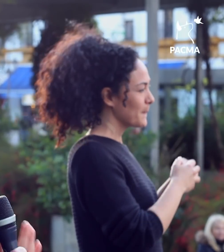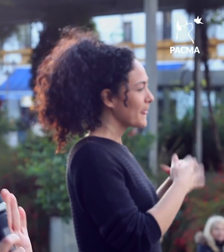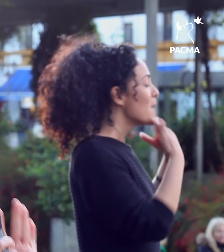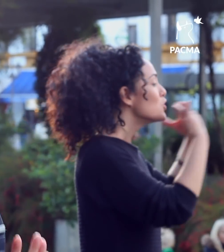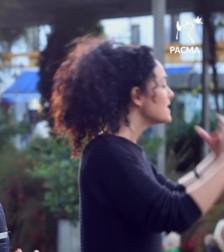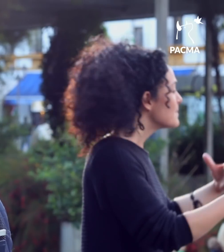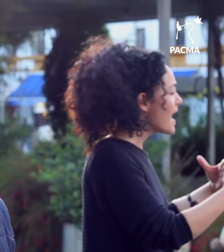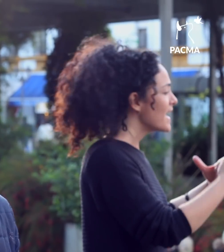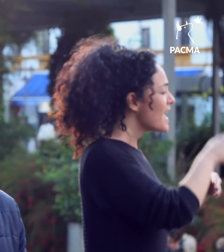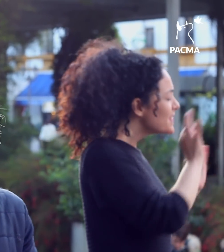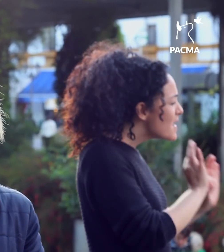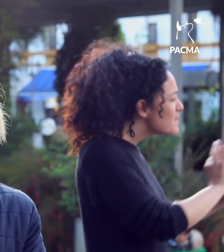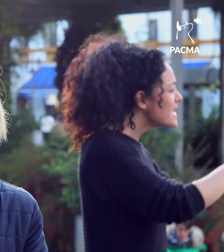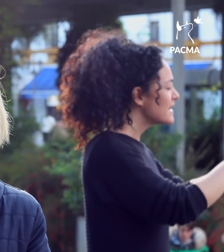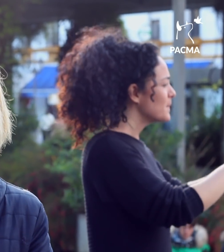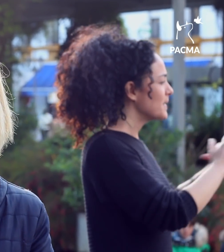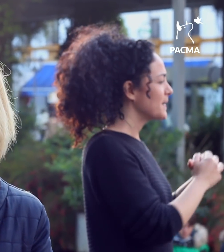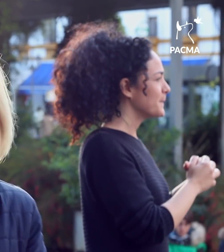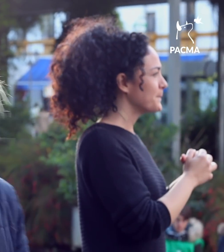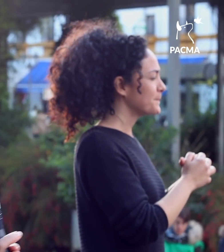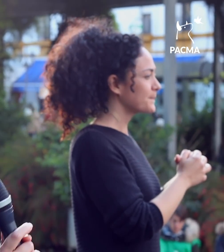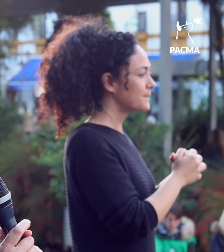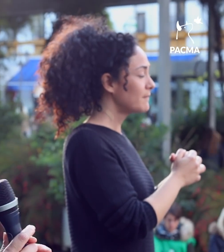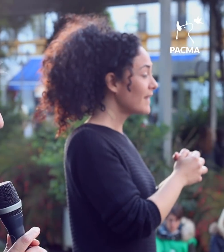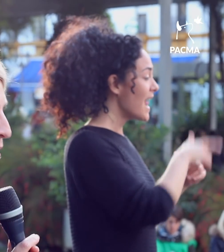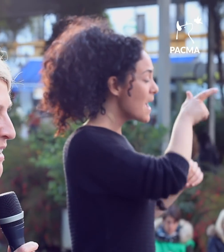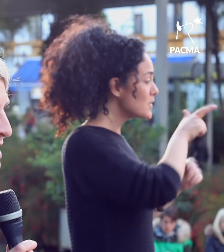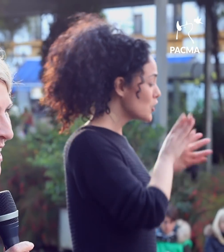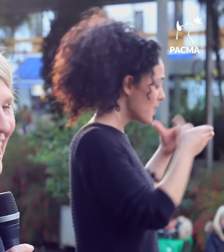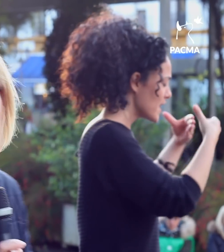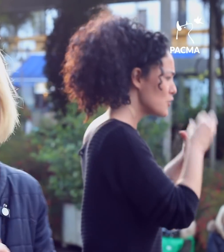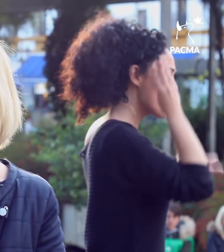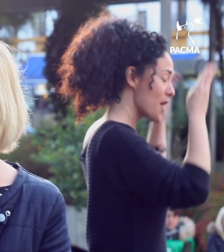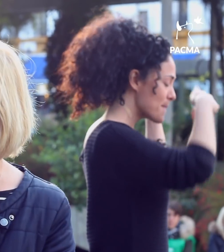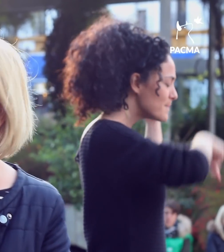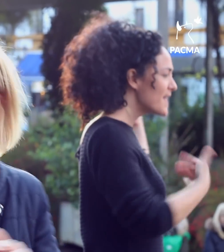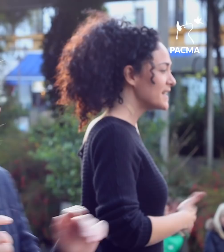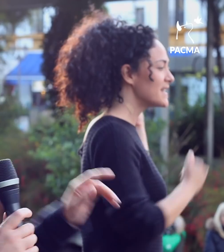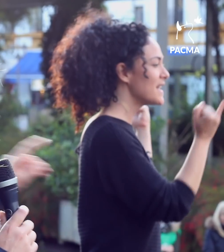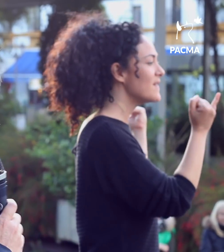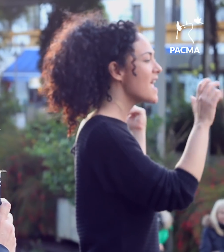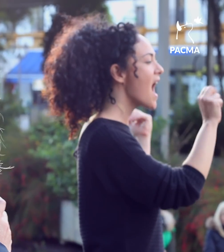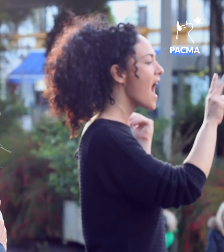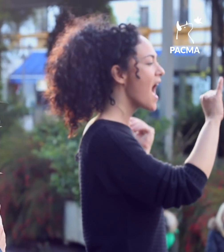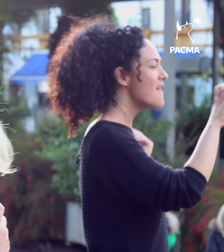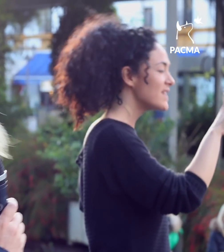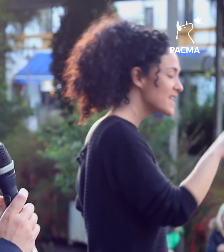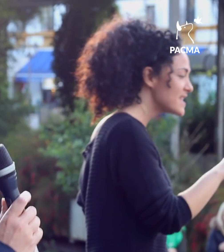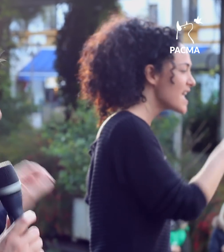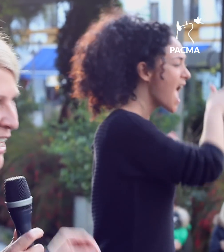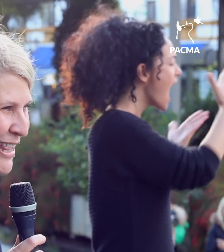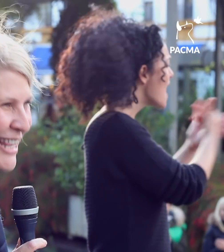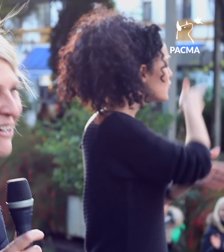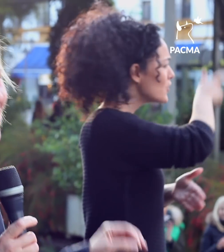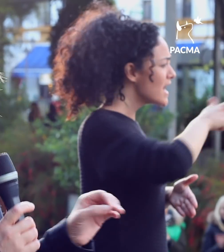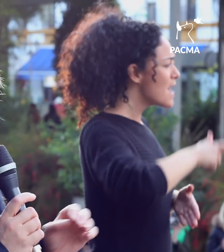las gracias especialmente a las personas, de los miembros del equipo de Parma y Sevilla, a Javier y a todas las personas que habéis estado hoy en